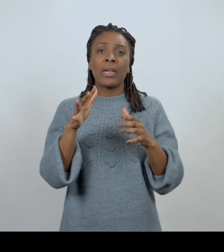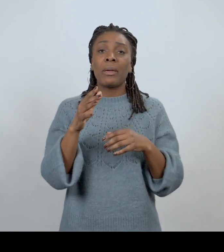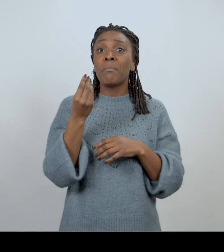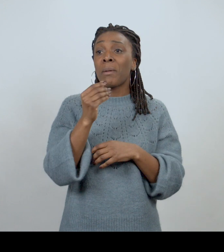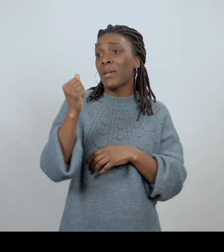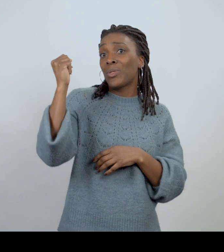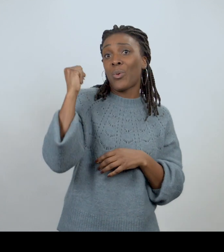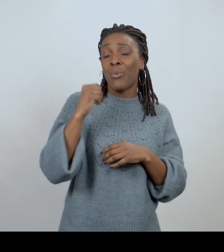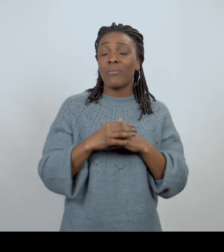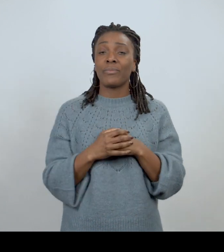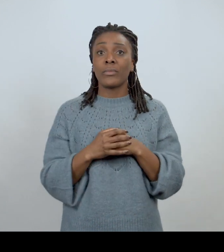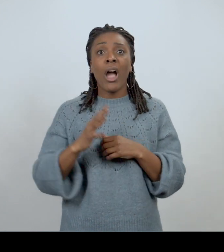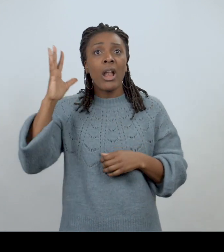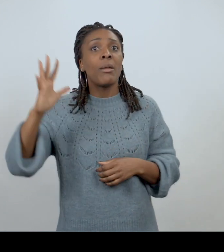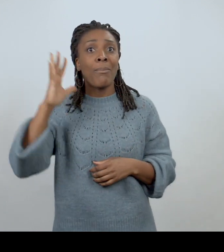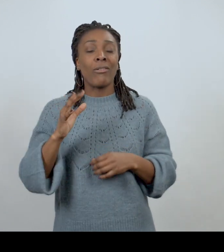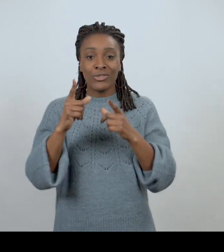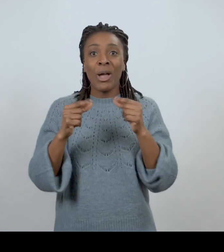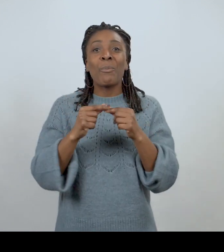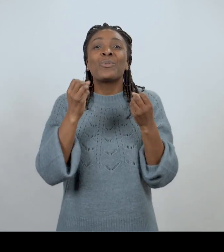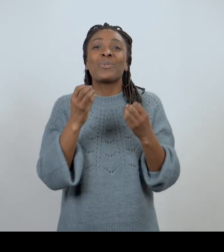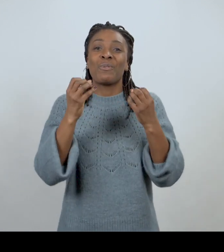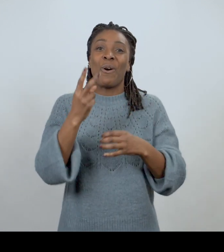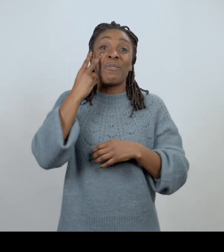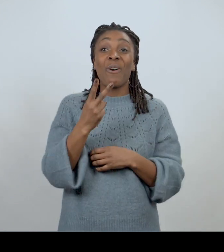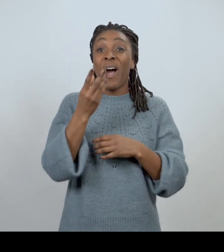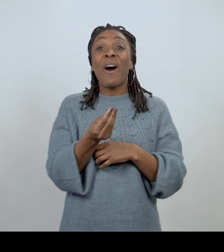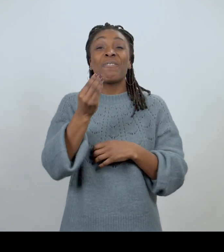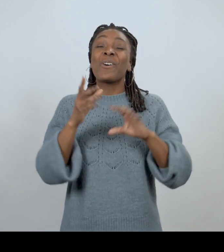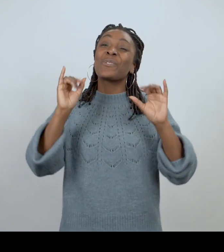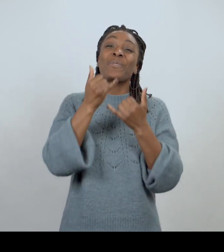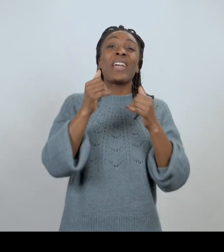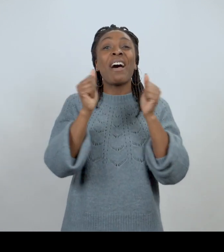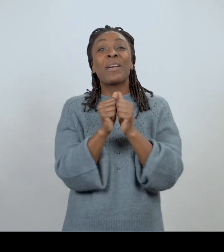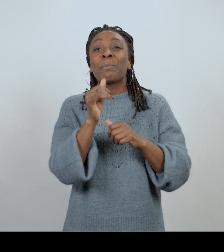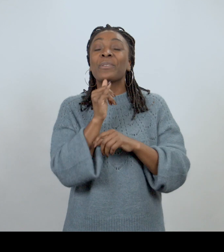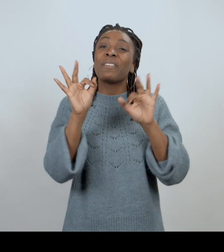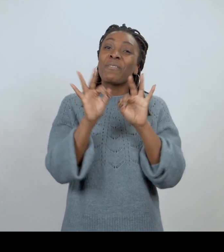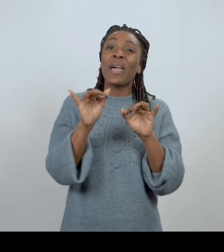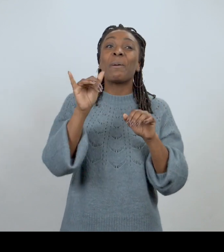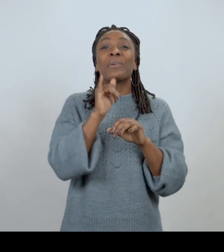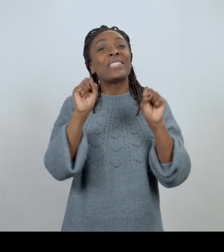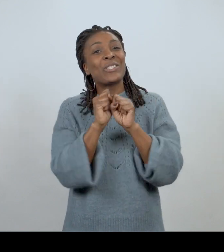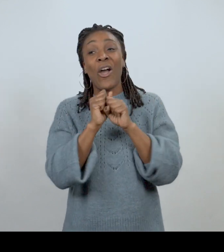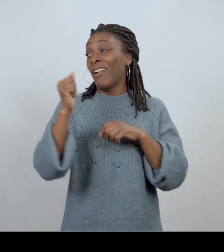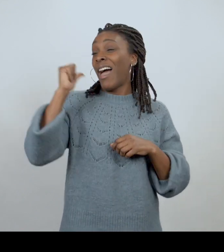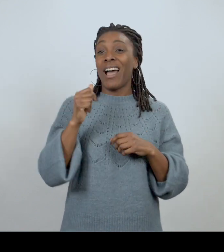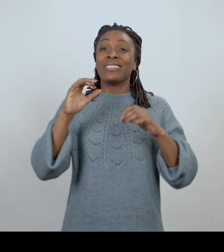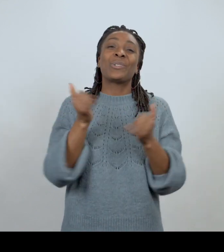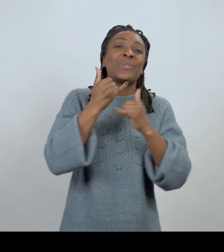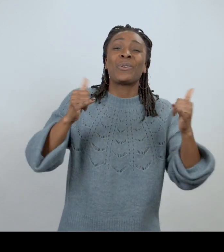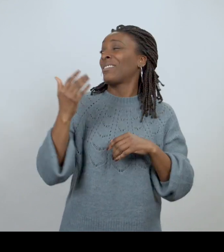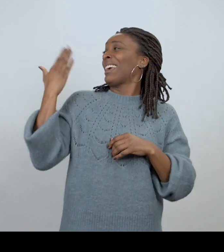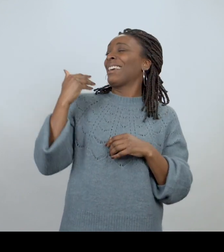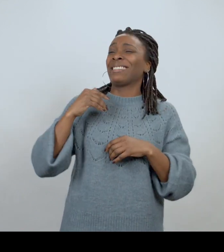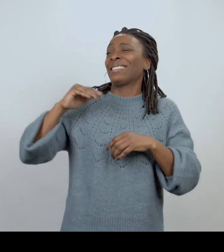» cette époque, au Japon, on voyait souvent des enfants jouer avec leur petit frère ou sœur sur